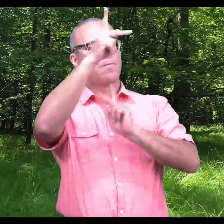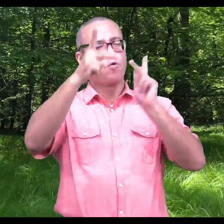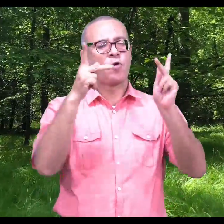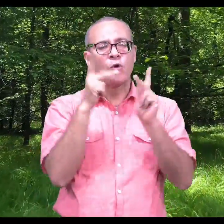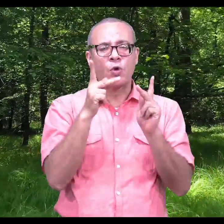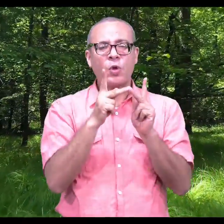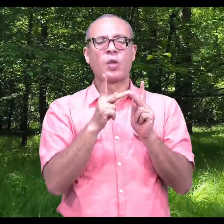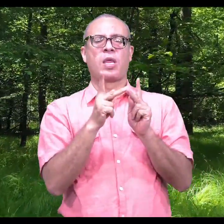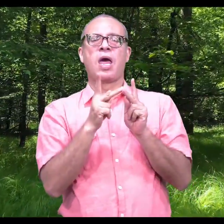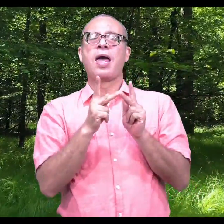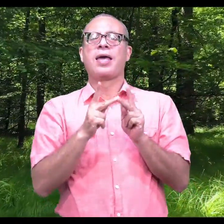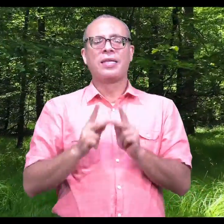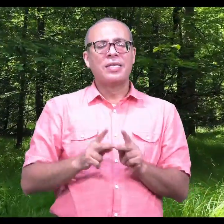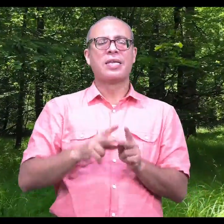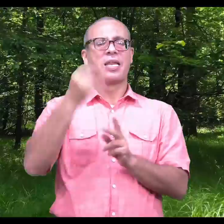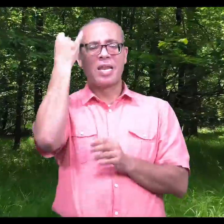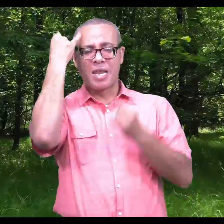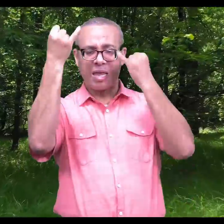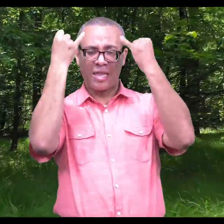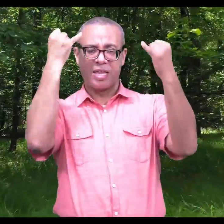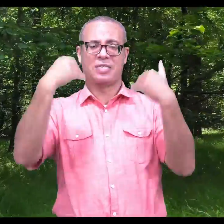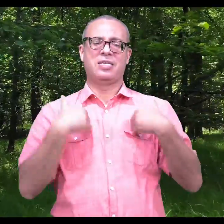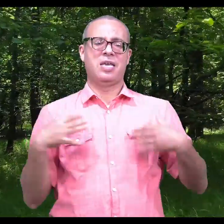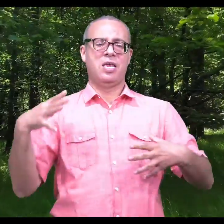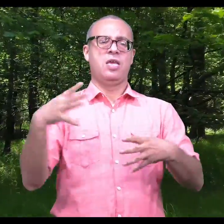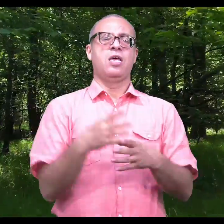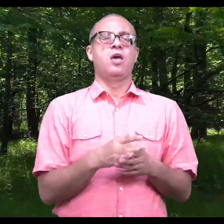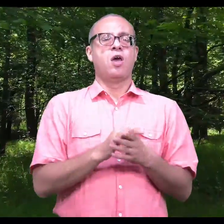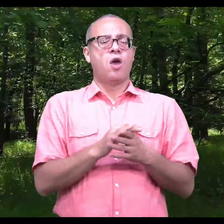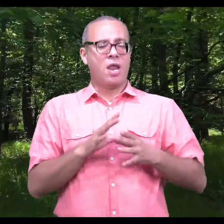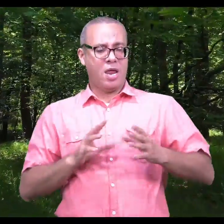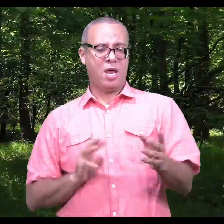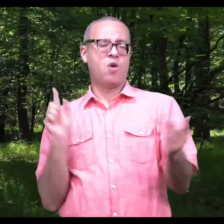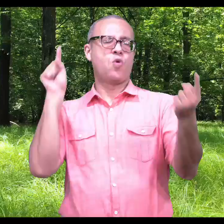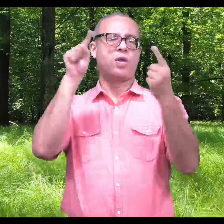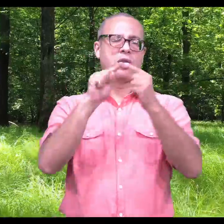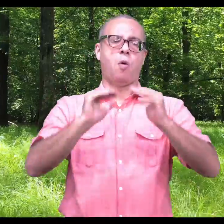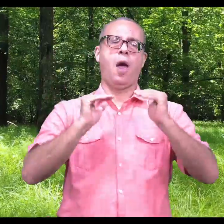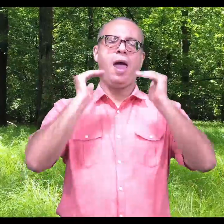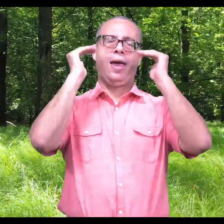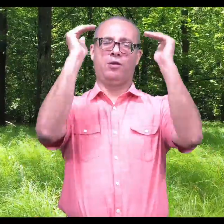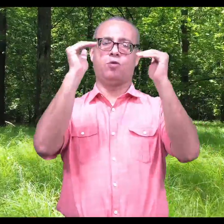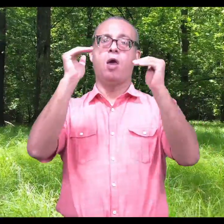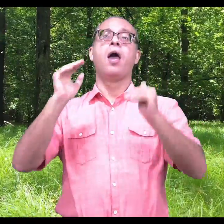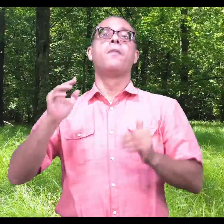más alta. Para que Cristo llegara a ser nuestro Salvador, tenía que identificarse plenamente con